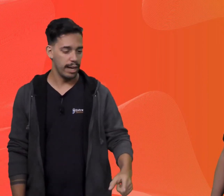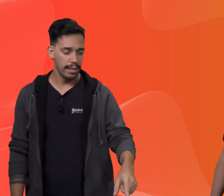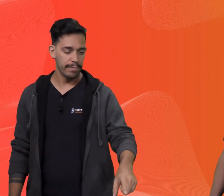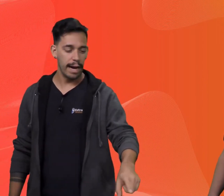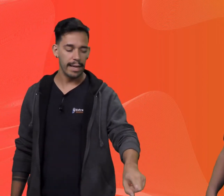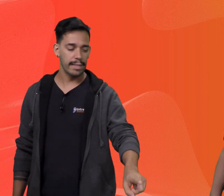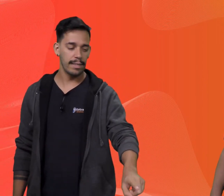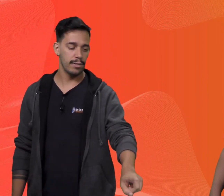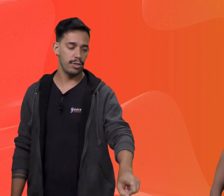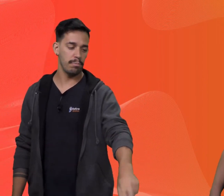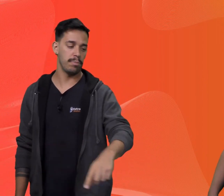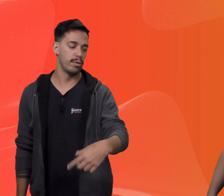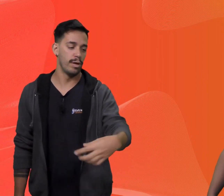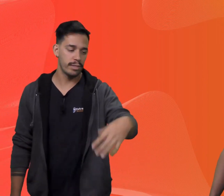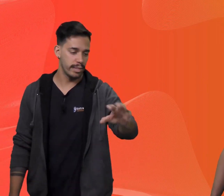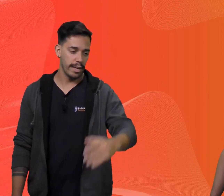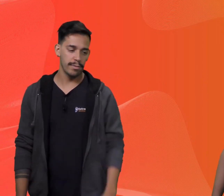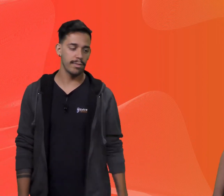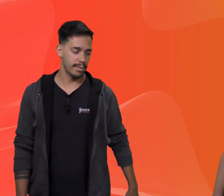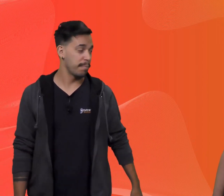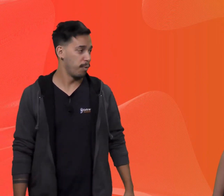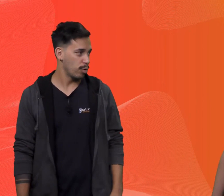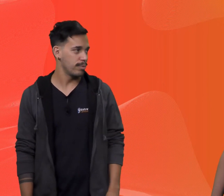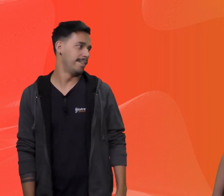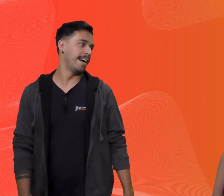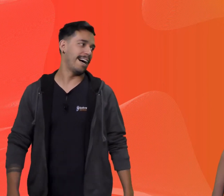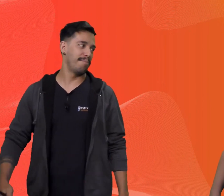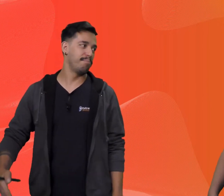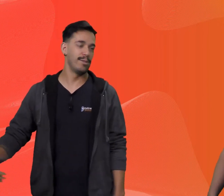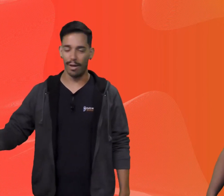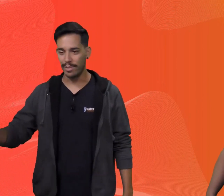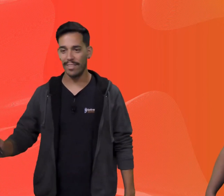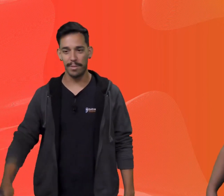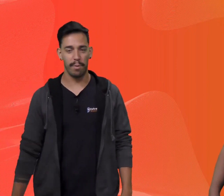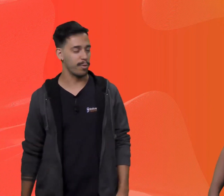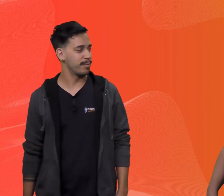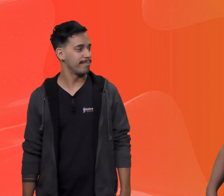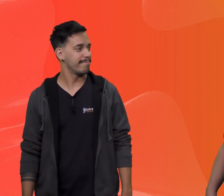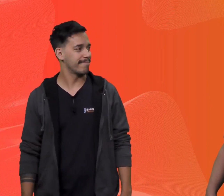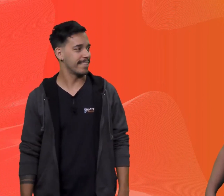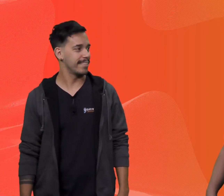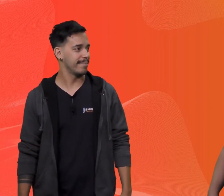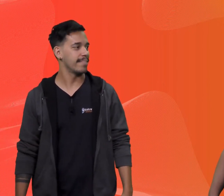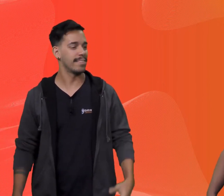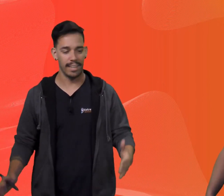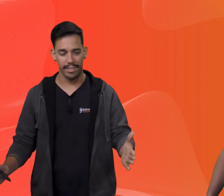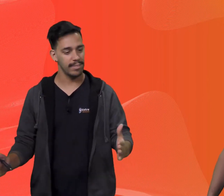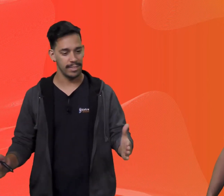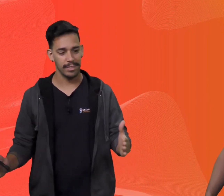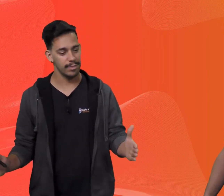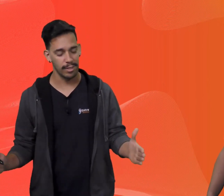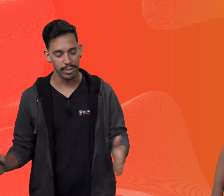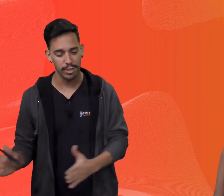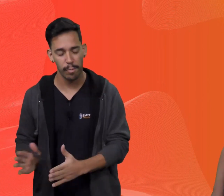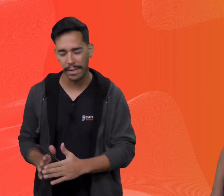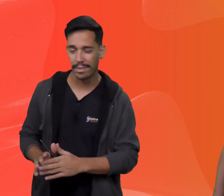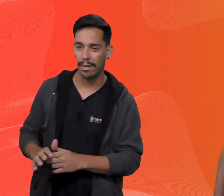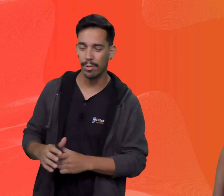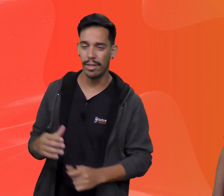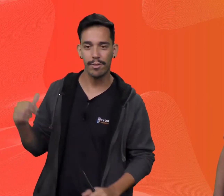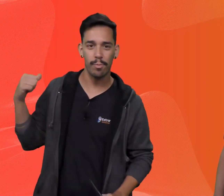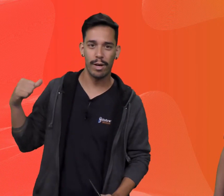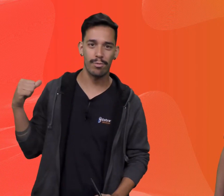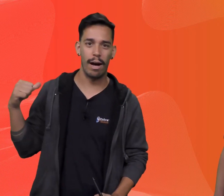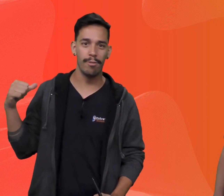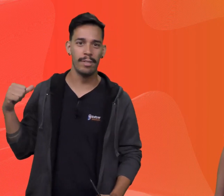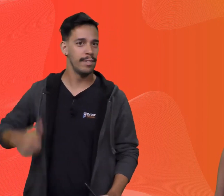Porque ele vai aqui de 1800 e pouco a 1900 e pouco. 100 anos, hein? 100 anos, isso. Então, se a gente for pensar no